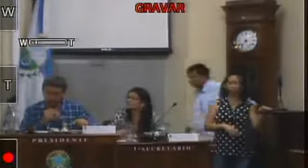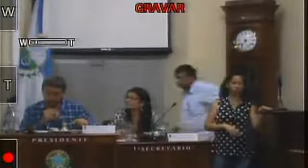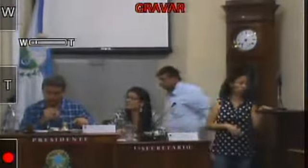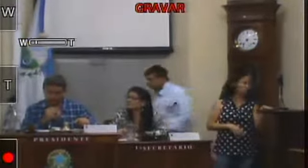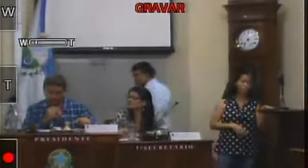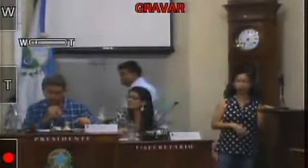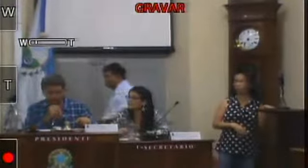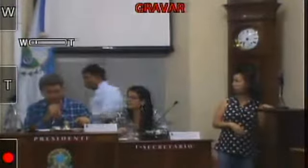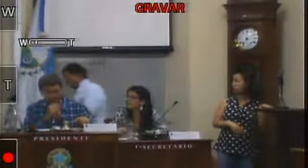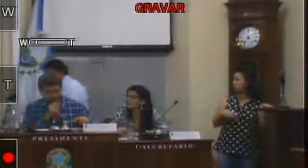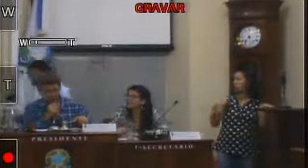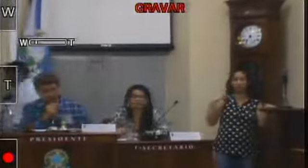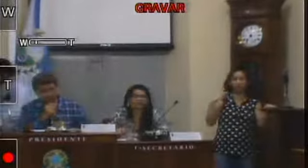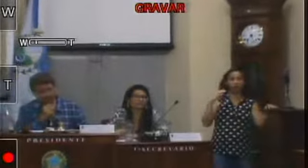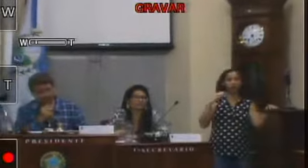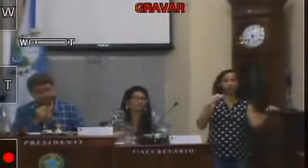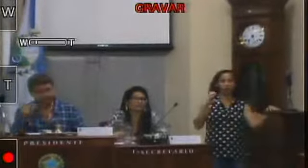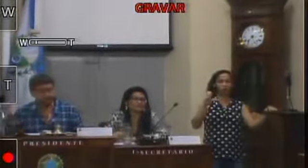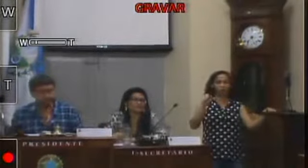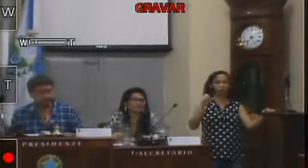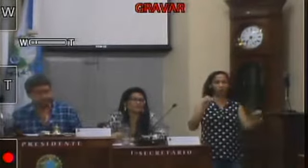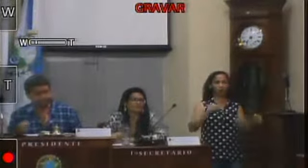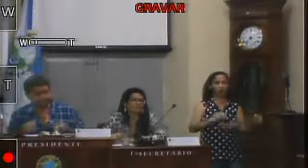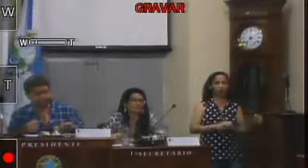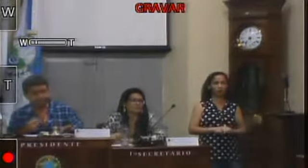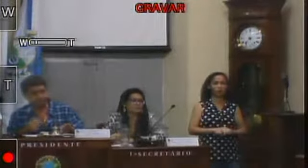Vereador Paulo Celso Alves Pena.